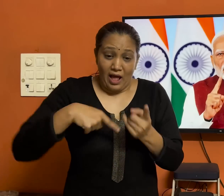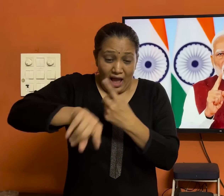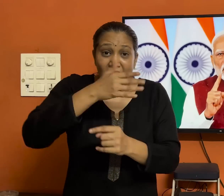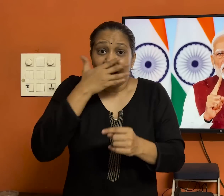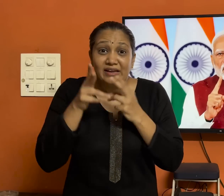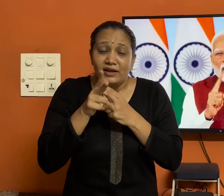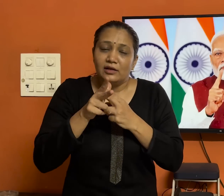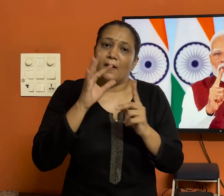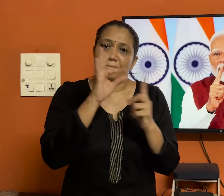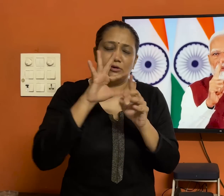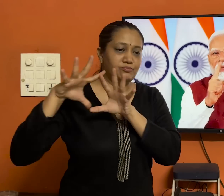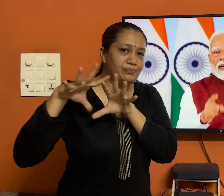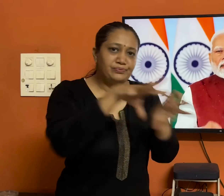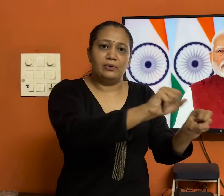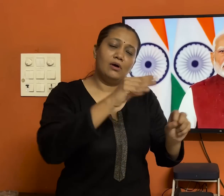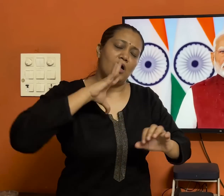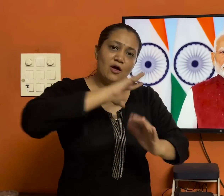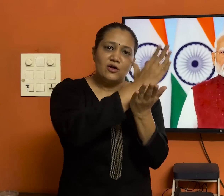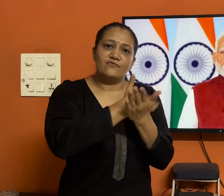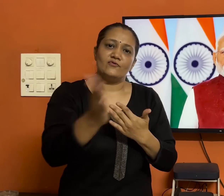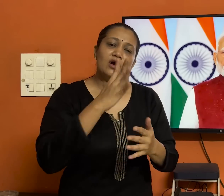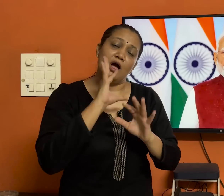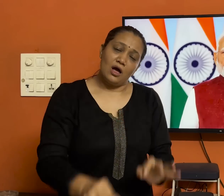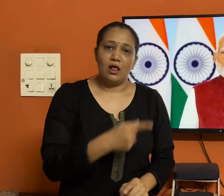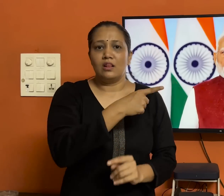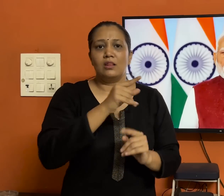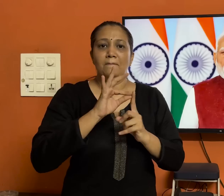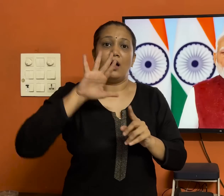पाकिस्तान को ही समाप्त कर देगा।